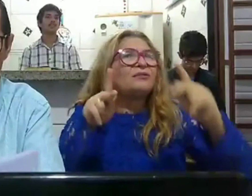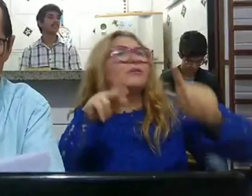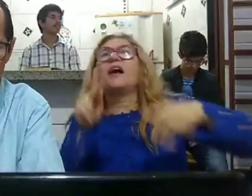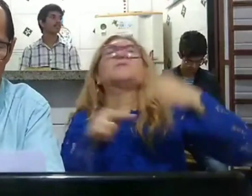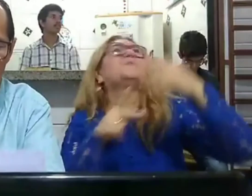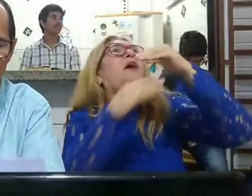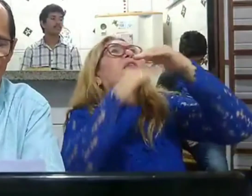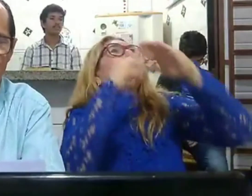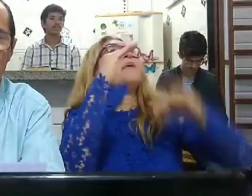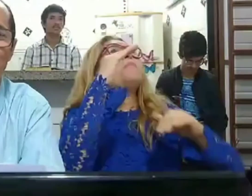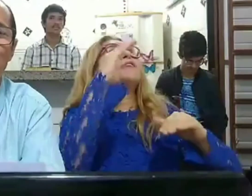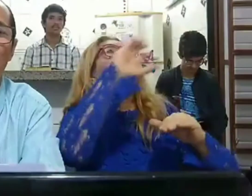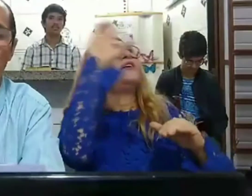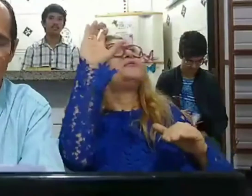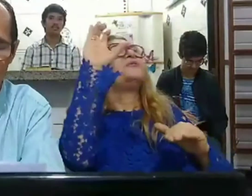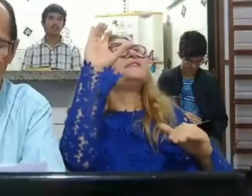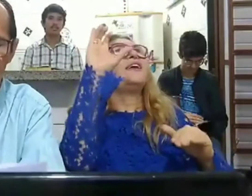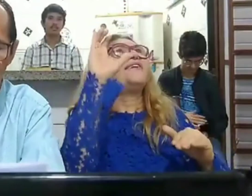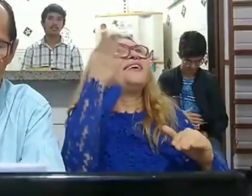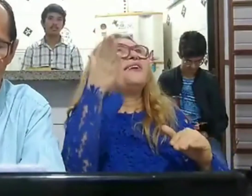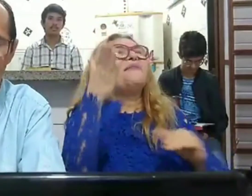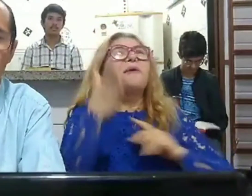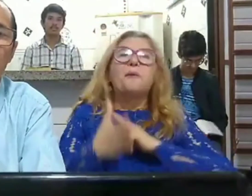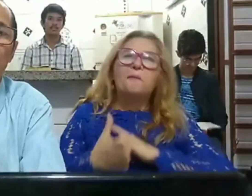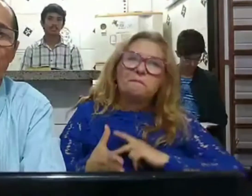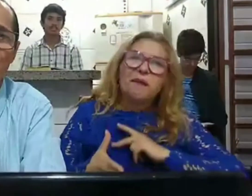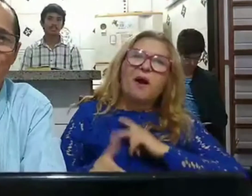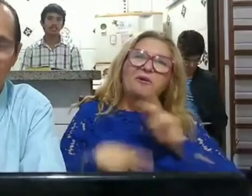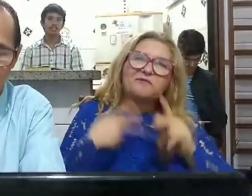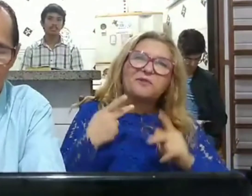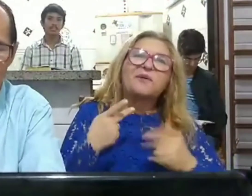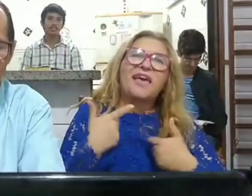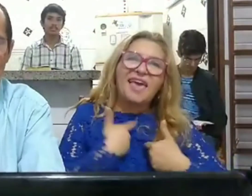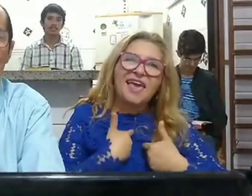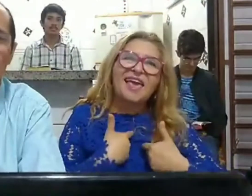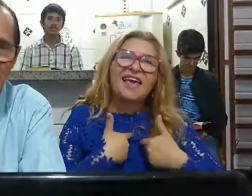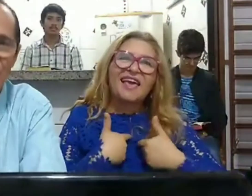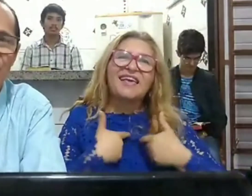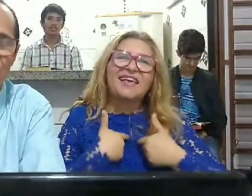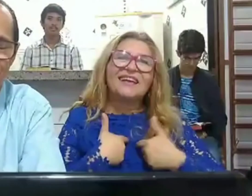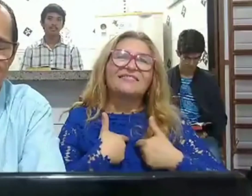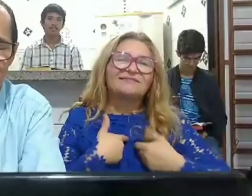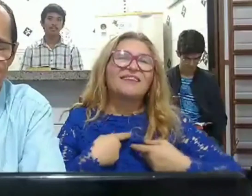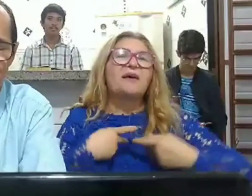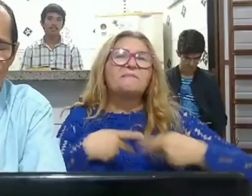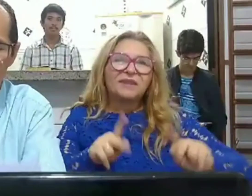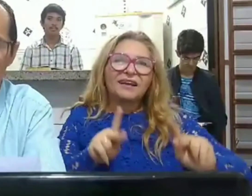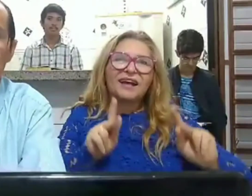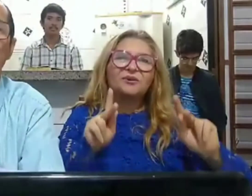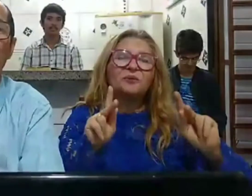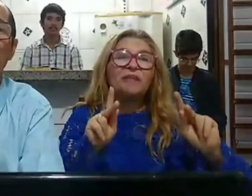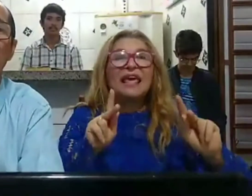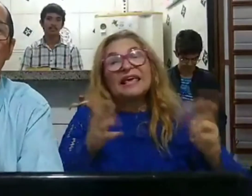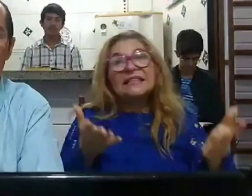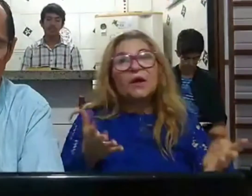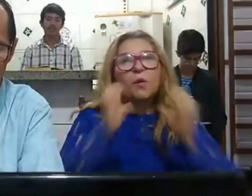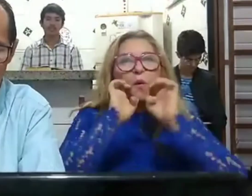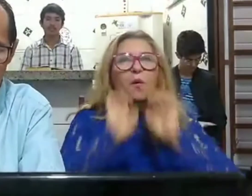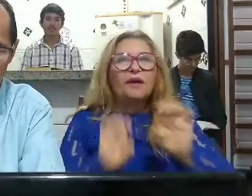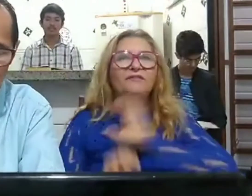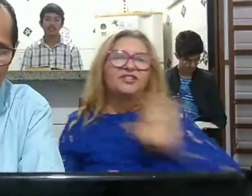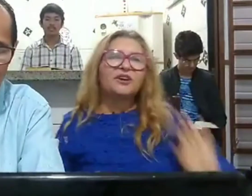debaixo do céu, e do qual eu, Paulo, me tornei ministro. O Evangelho de